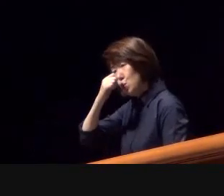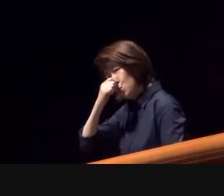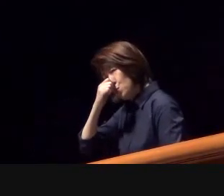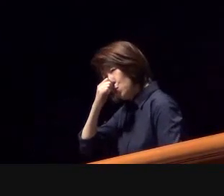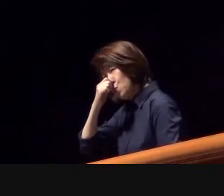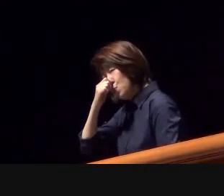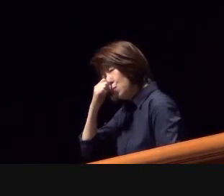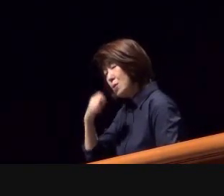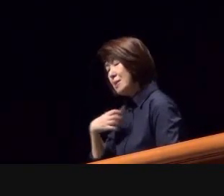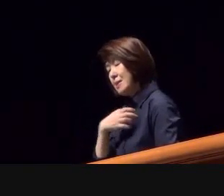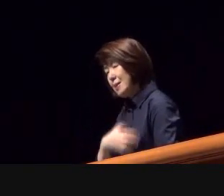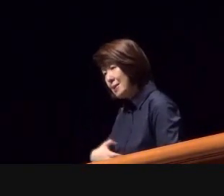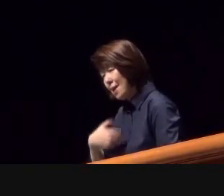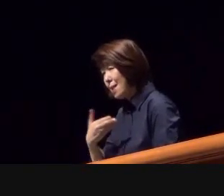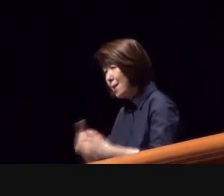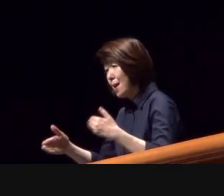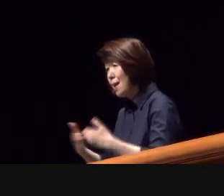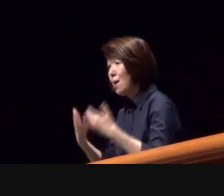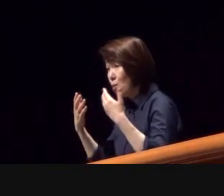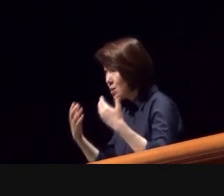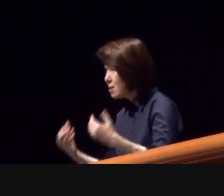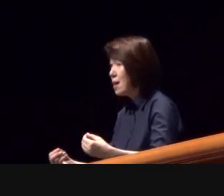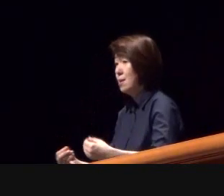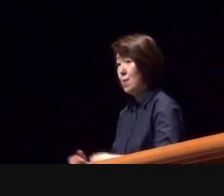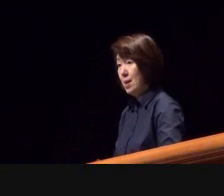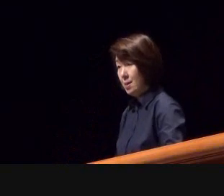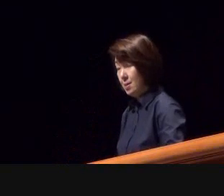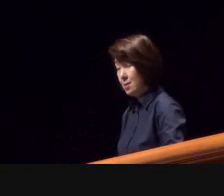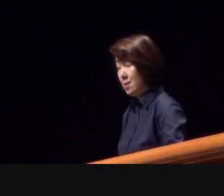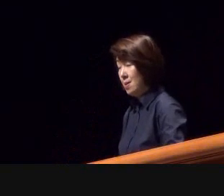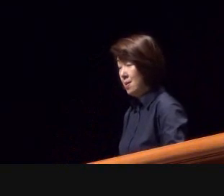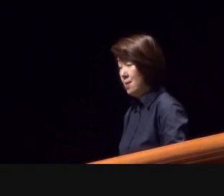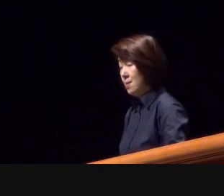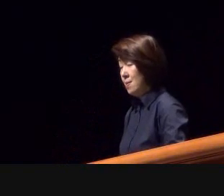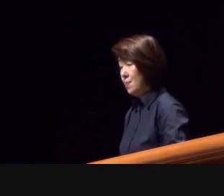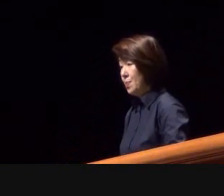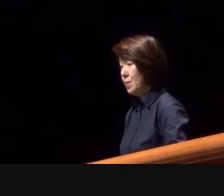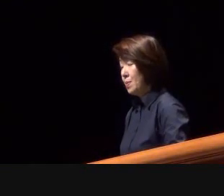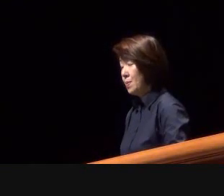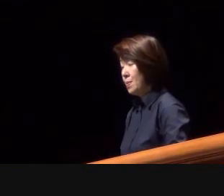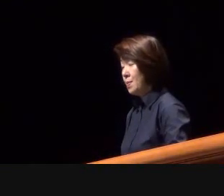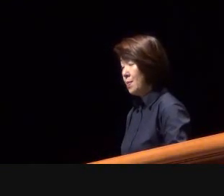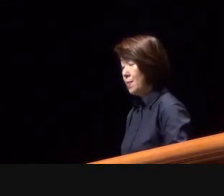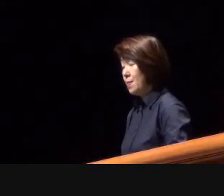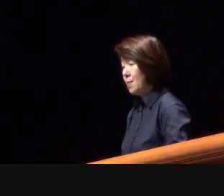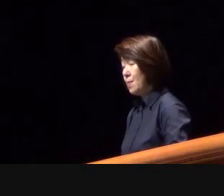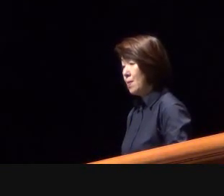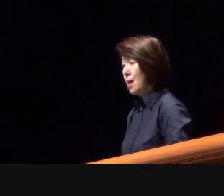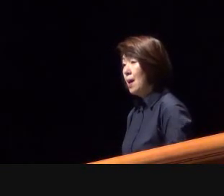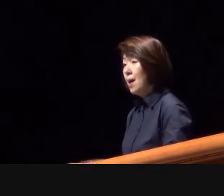な経験をしたではありませんか。私はですね、そういう意味で